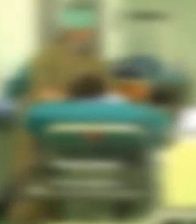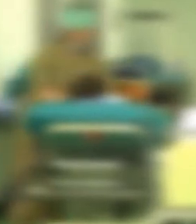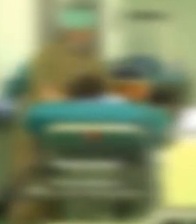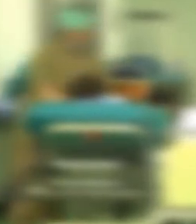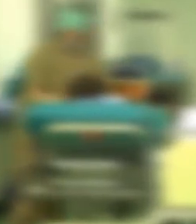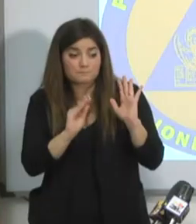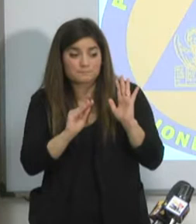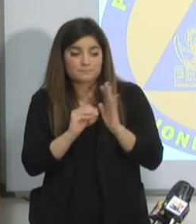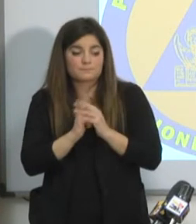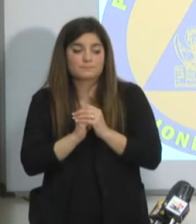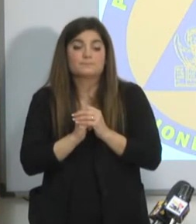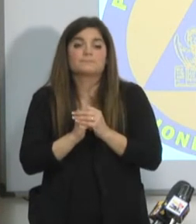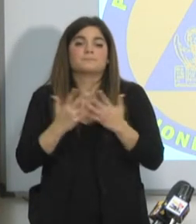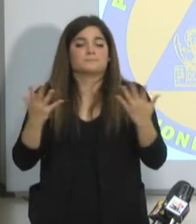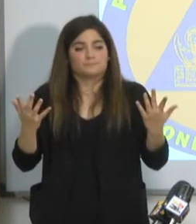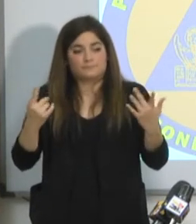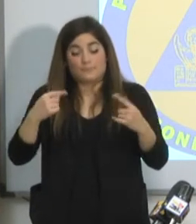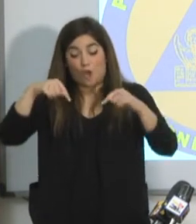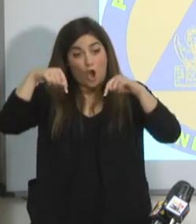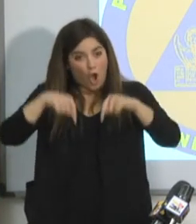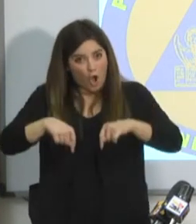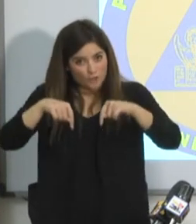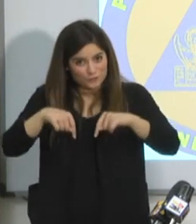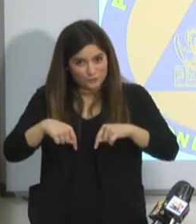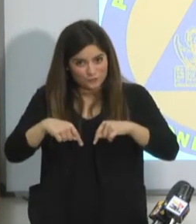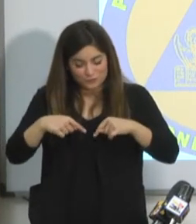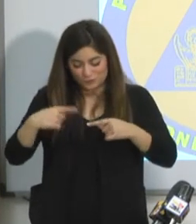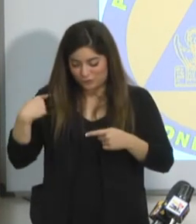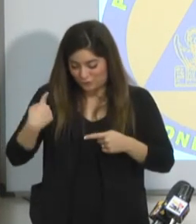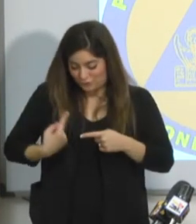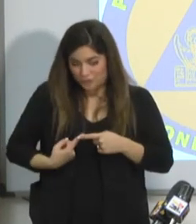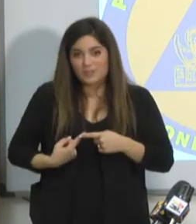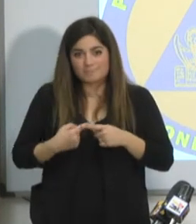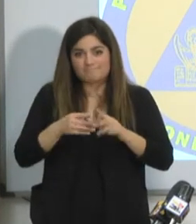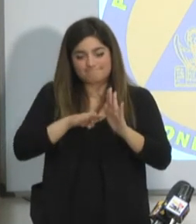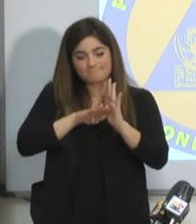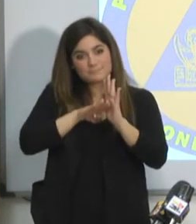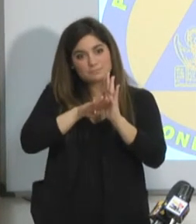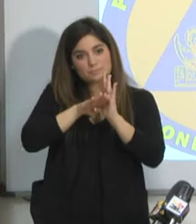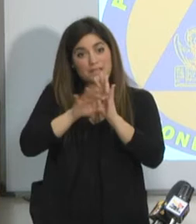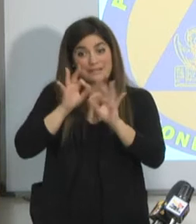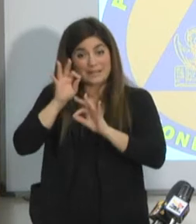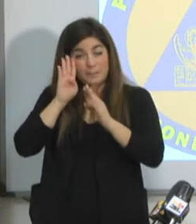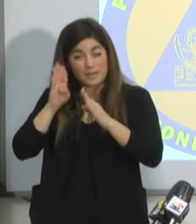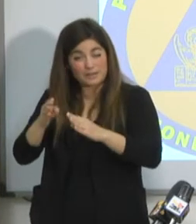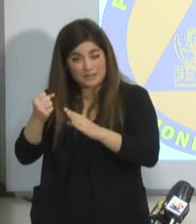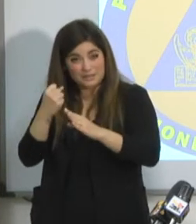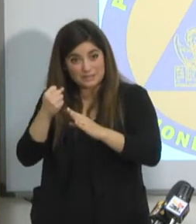modelli matematici. Ad oggi, se il trend attuale delle terapie intensive continuasse così,